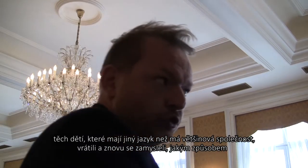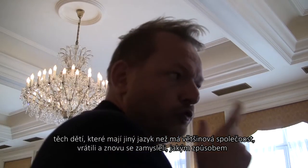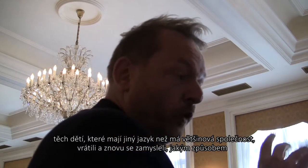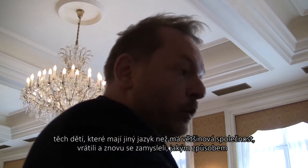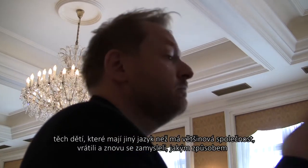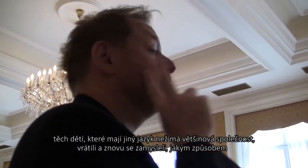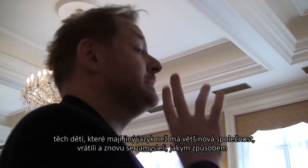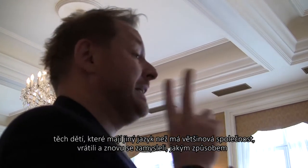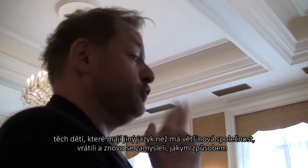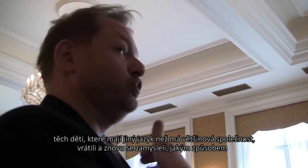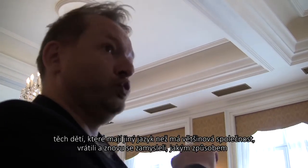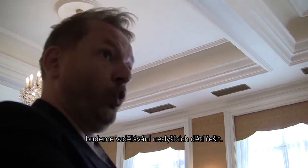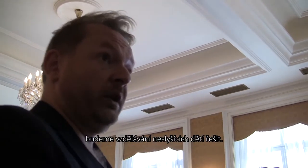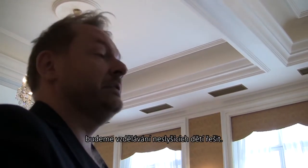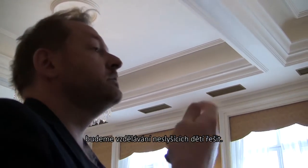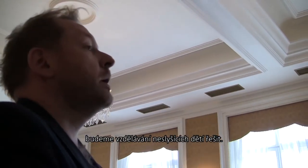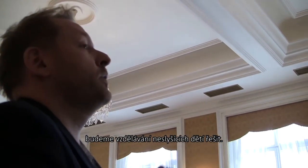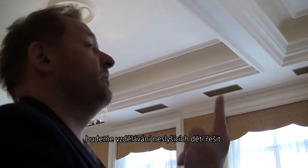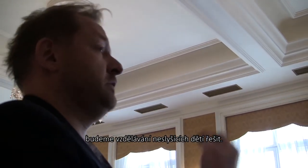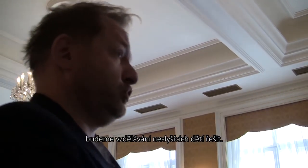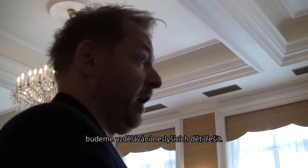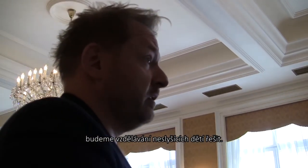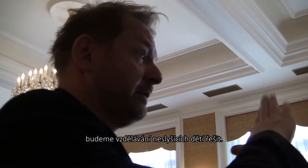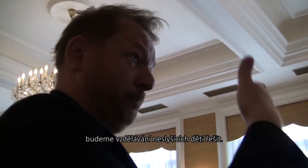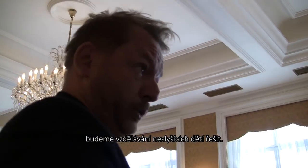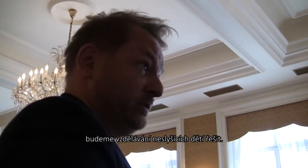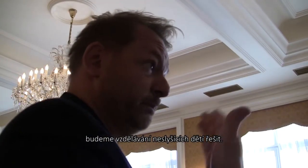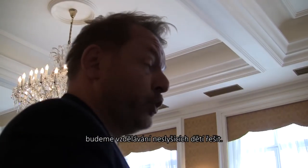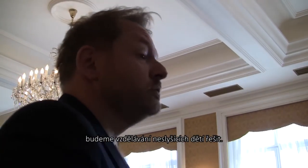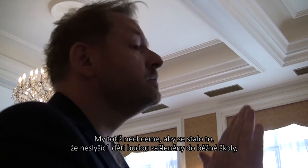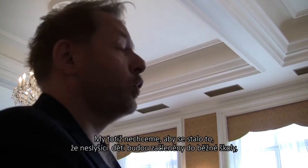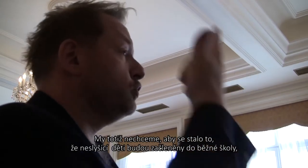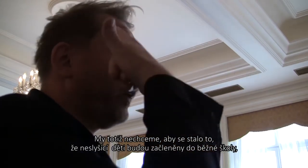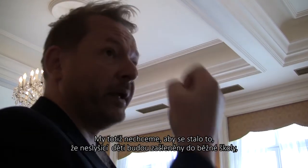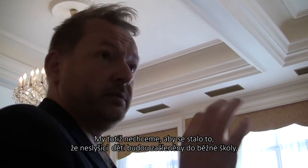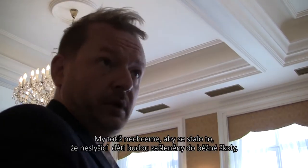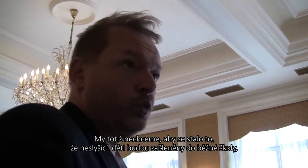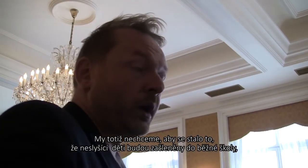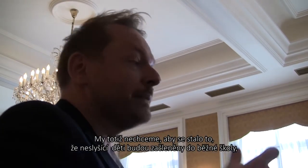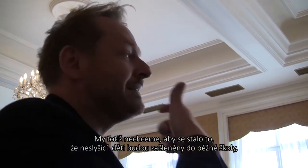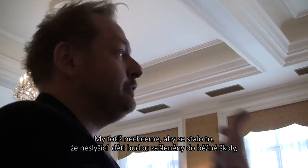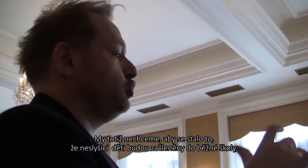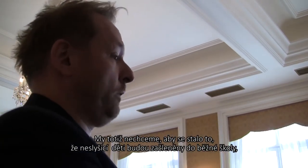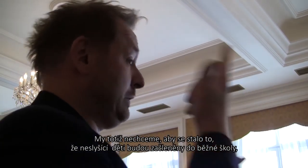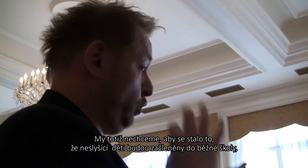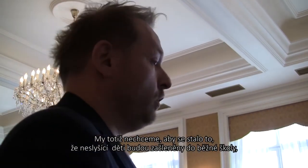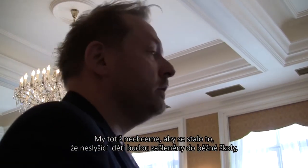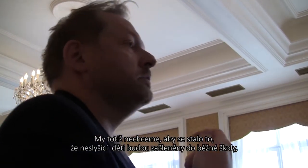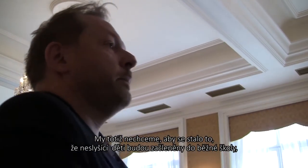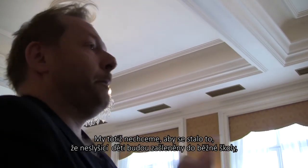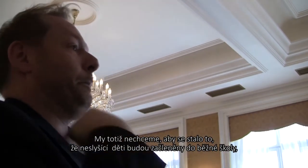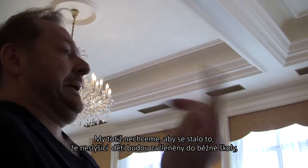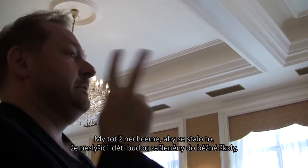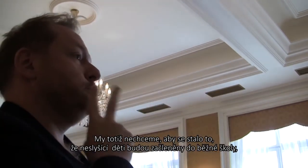se zamysleli, jakým způsobem budeme vzdělávání neslyšící dětí řešit. My totiž nechceme, aby se stalo to, že neslyšící